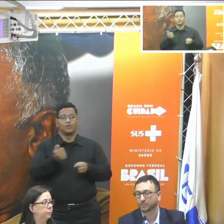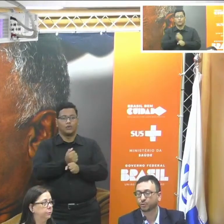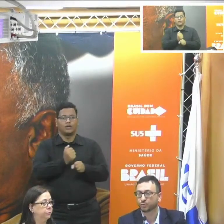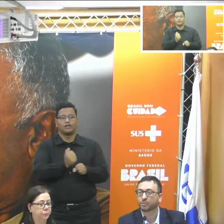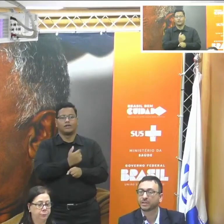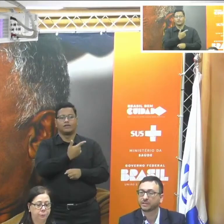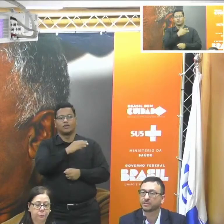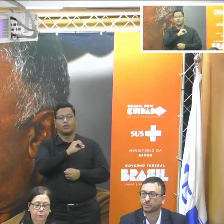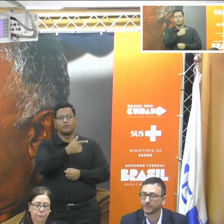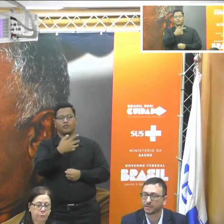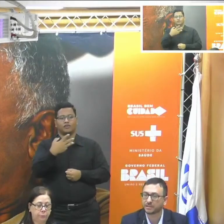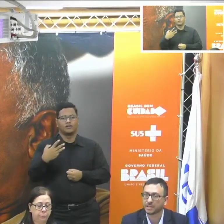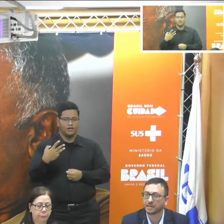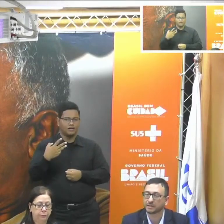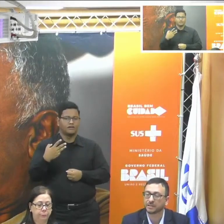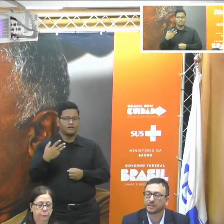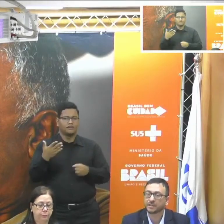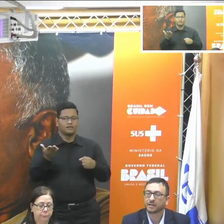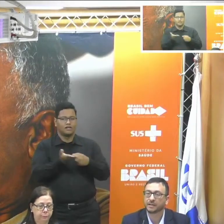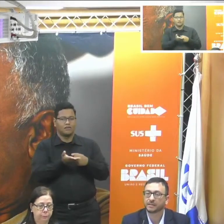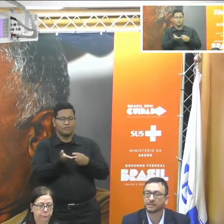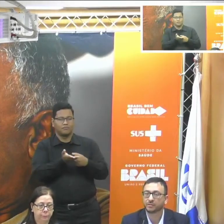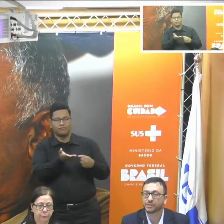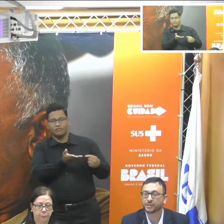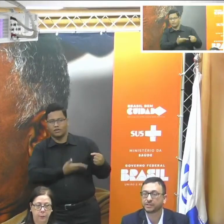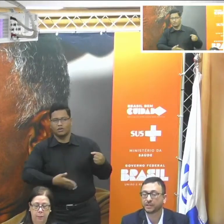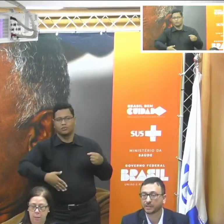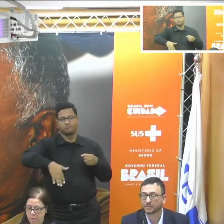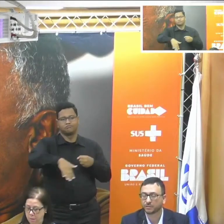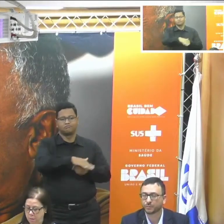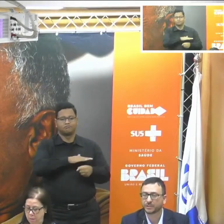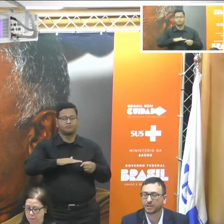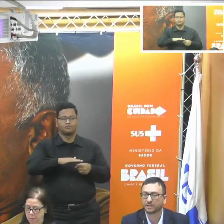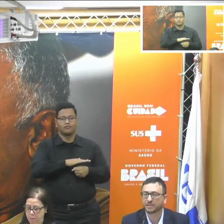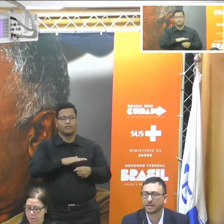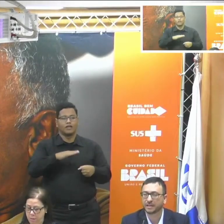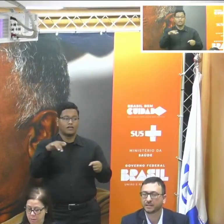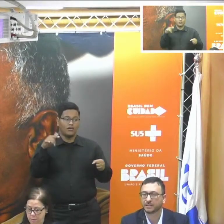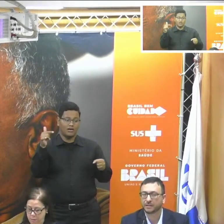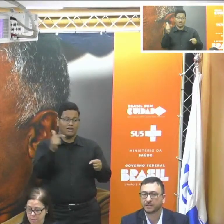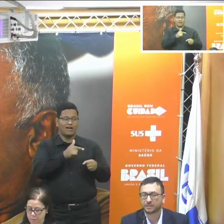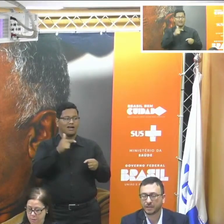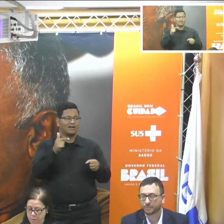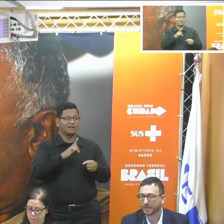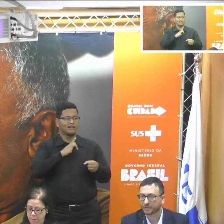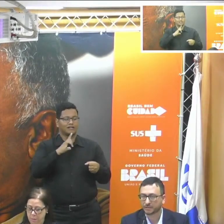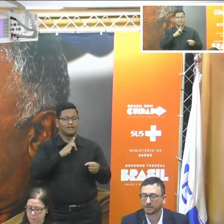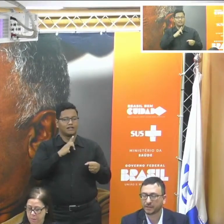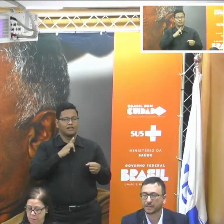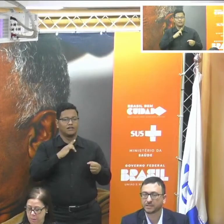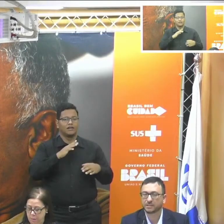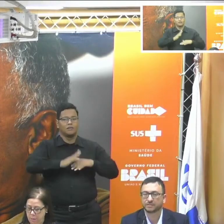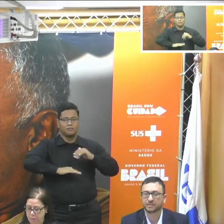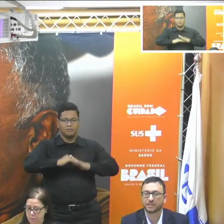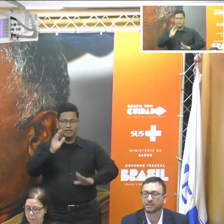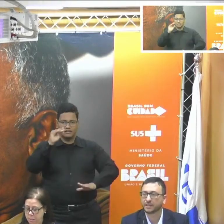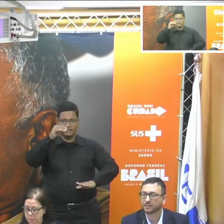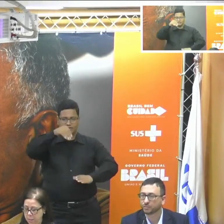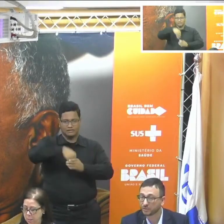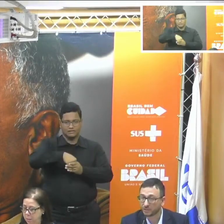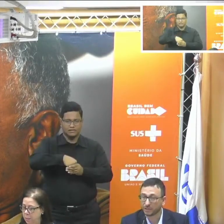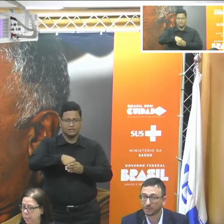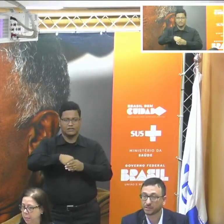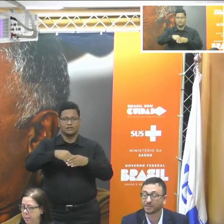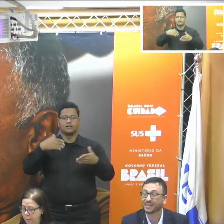primária passou a atenção especializada né então a gente tem na atenção especializada eh práticas integrativas né